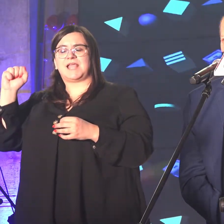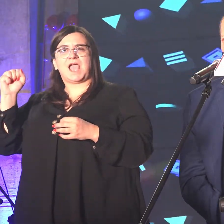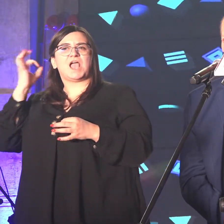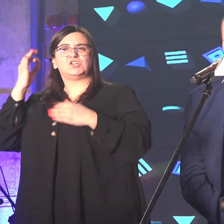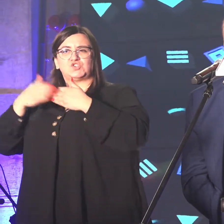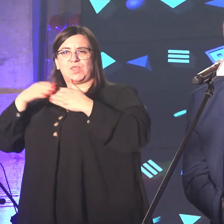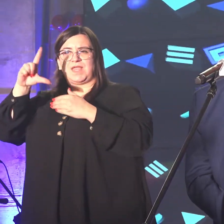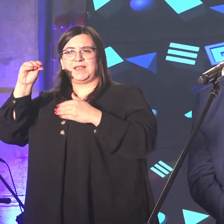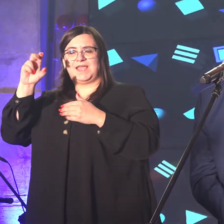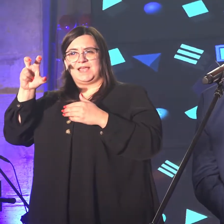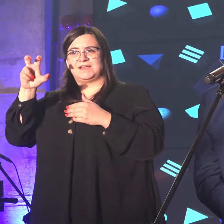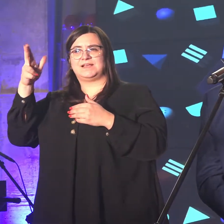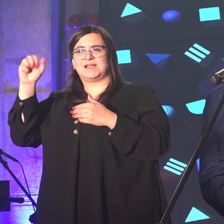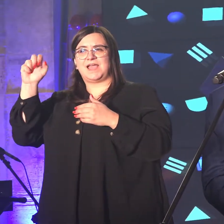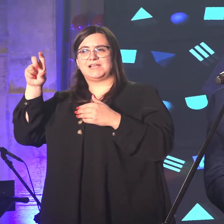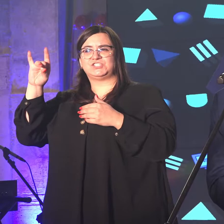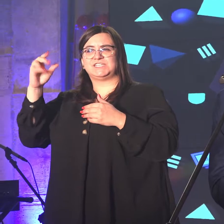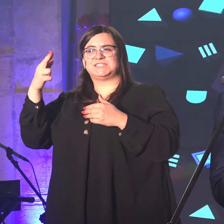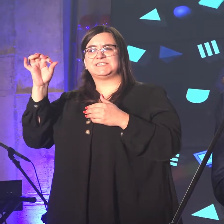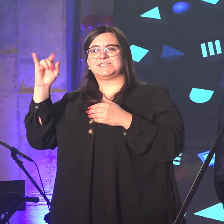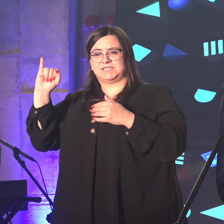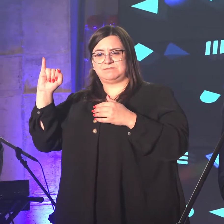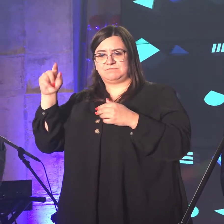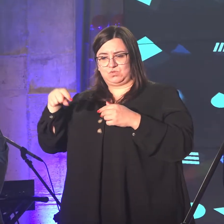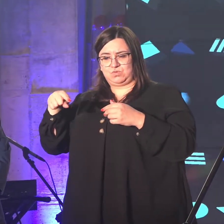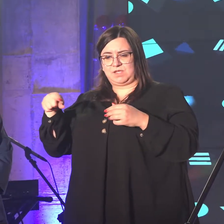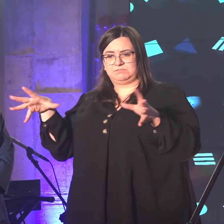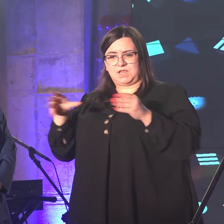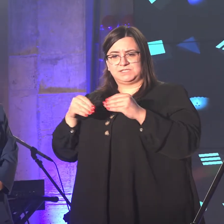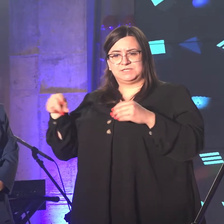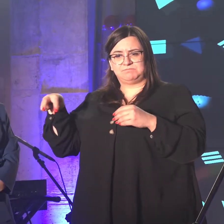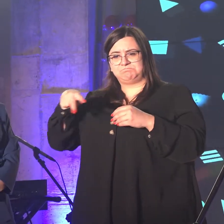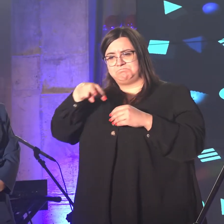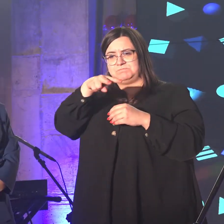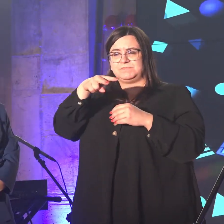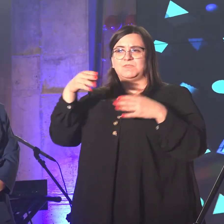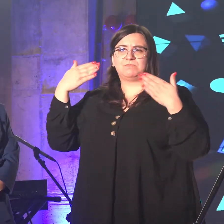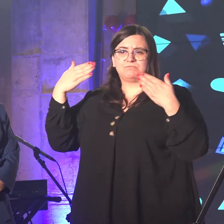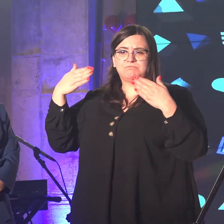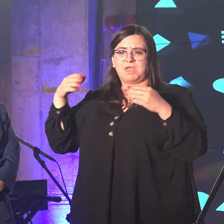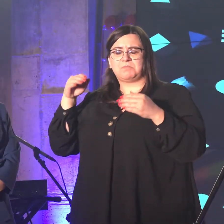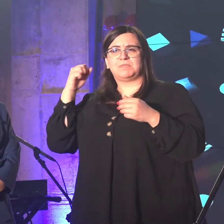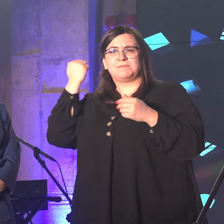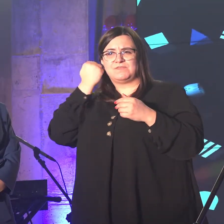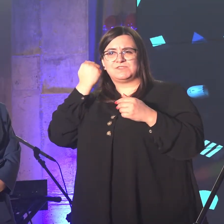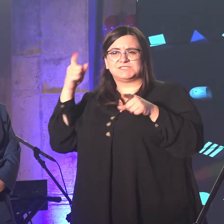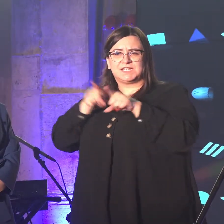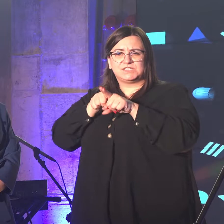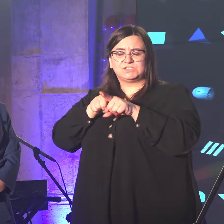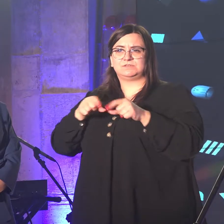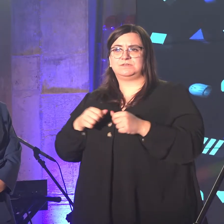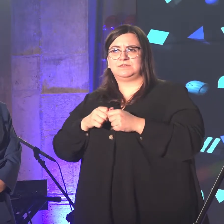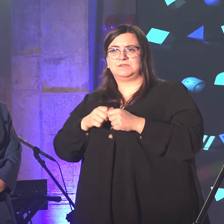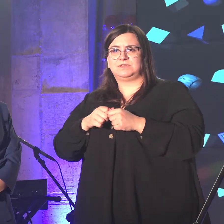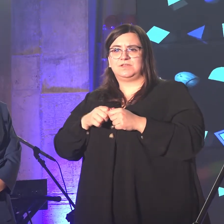Kaczyńskiego, kiedy tu żeśmy chodzili po tych piwnicach, to umawialiśmy